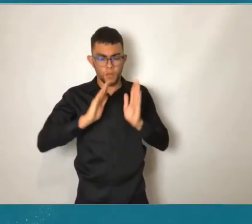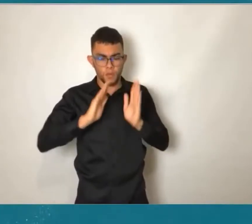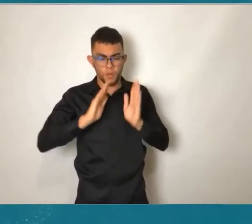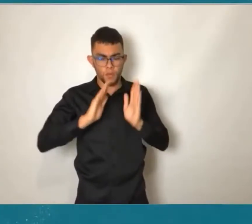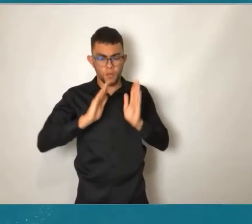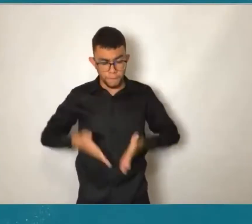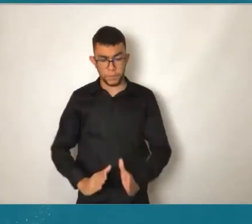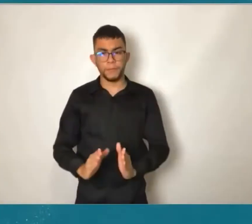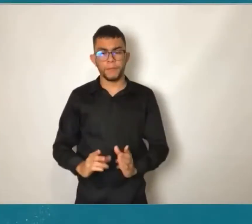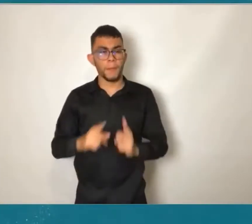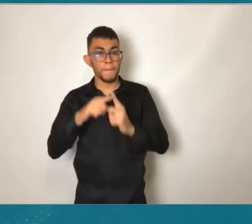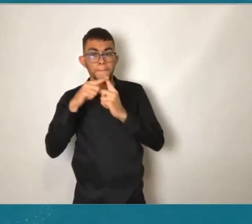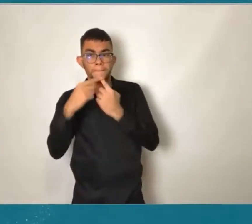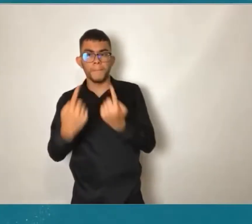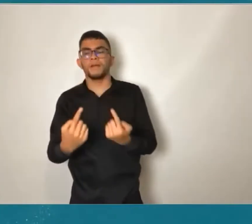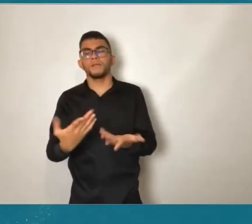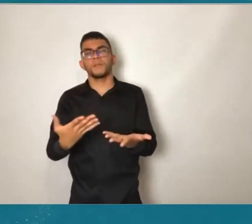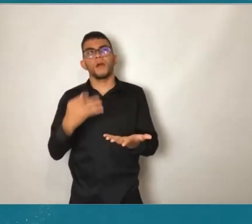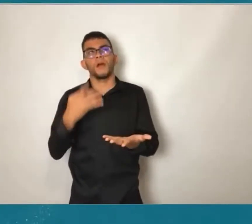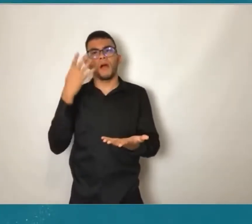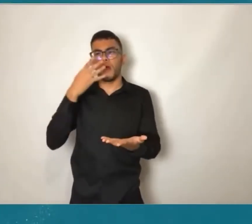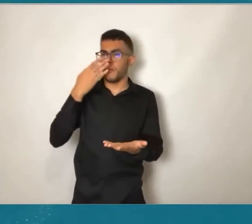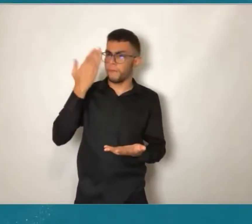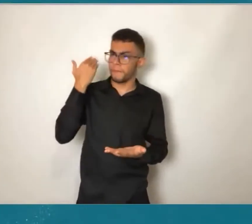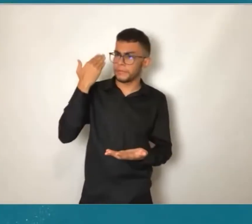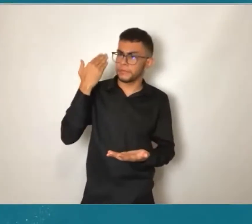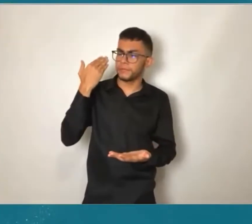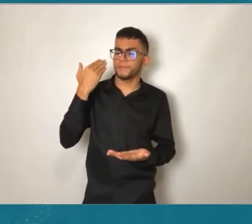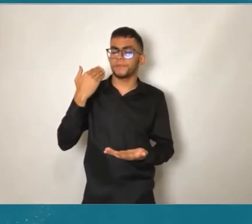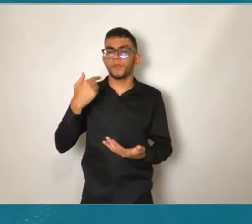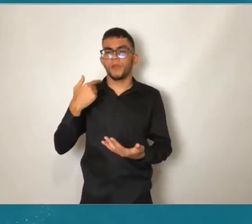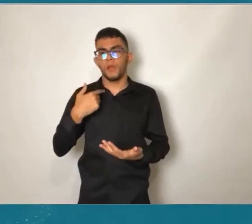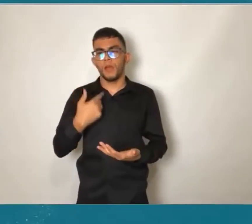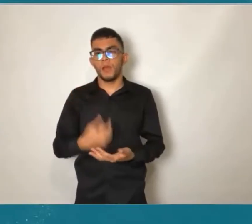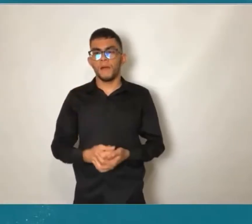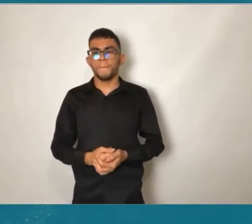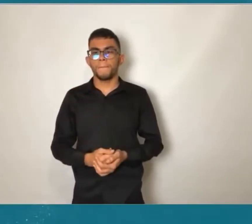irmãos, nunca mais Jesus deixou de estar conosco.